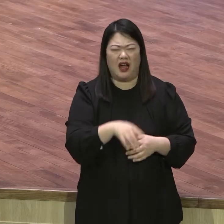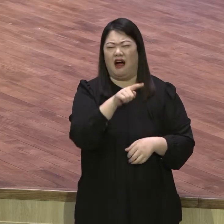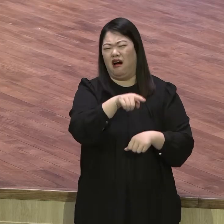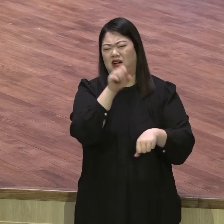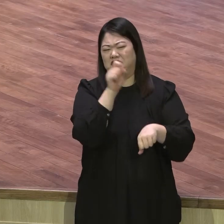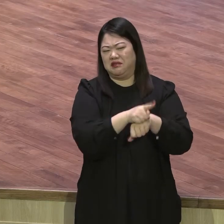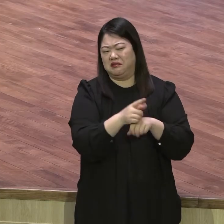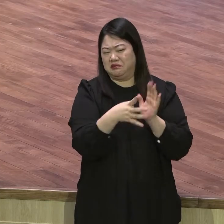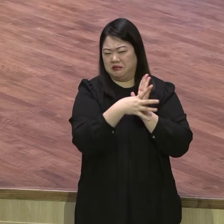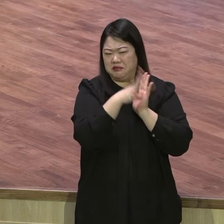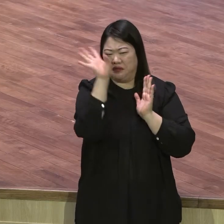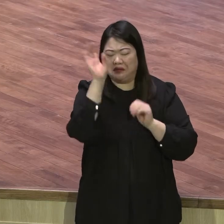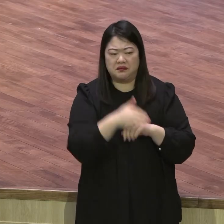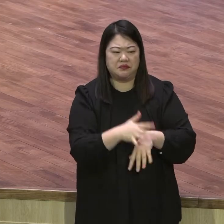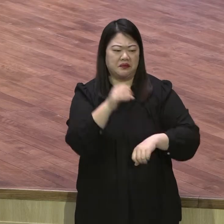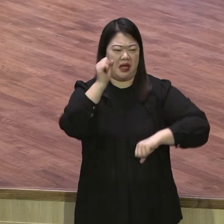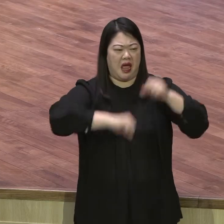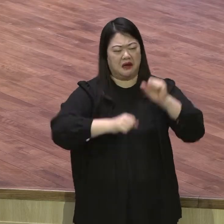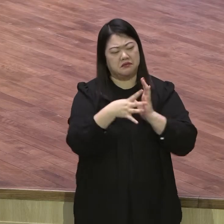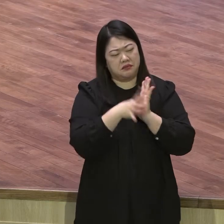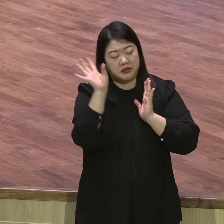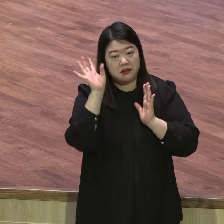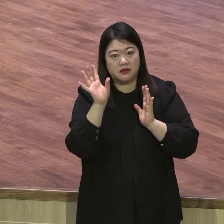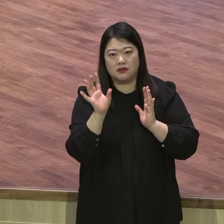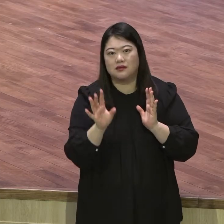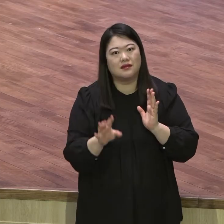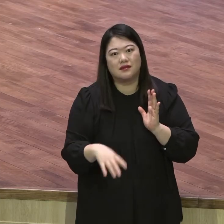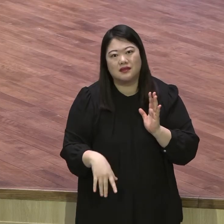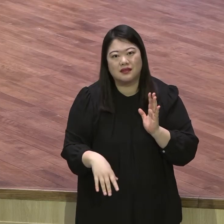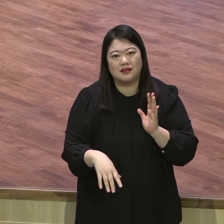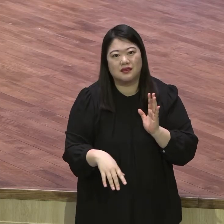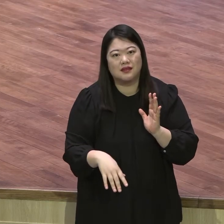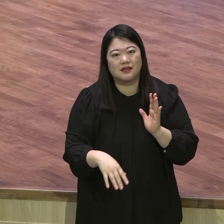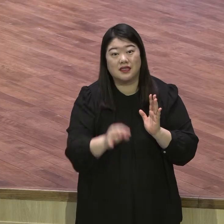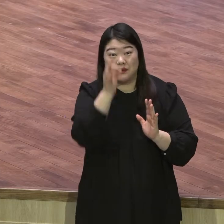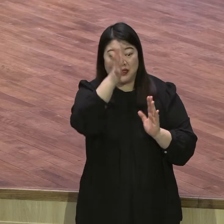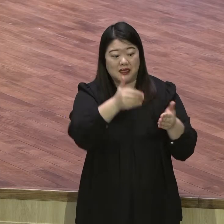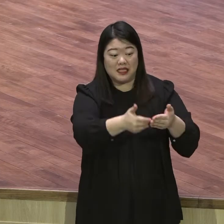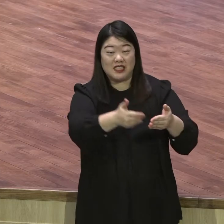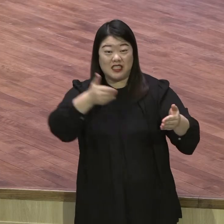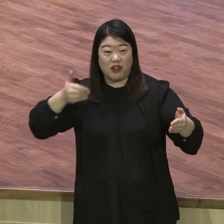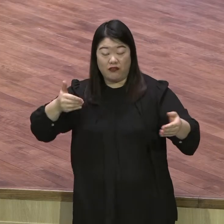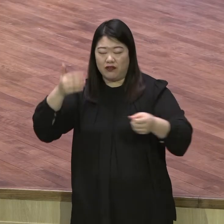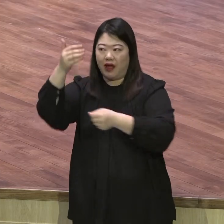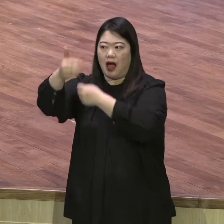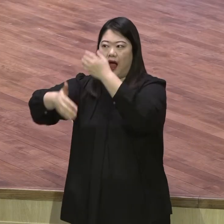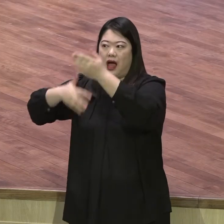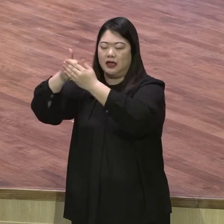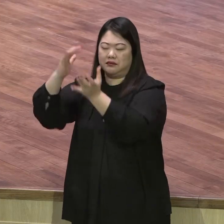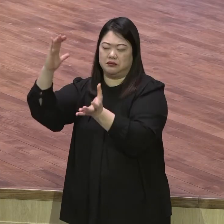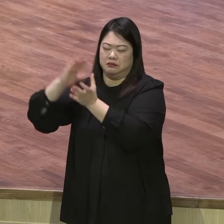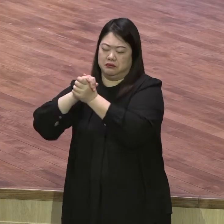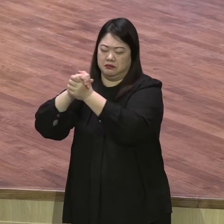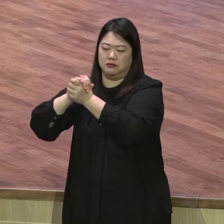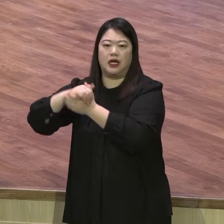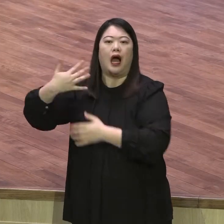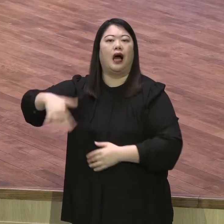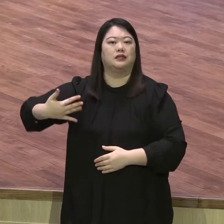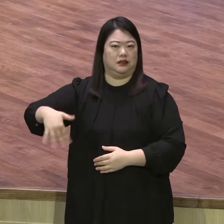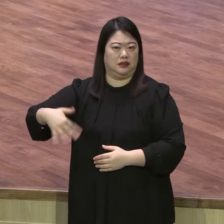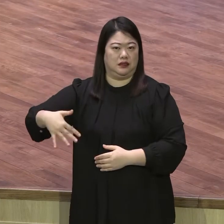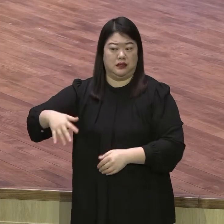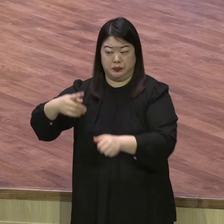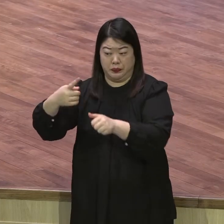그 아니에요. 제일 중요한 거는 그 사람이 하나님과의 관계가 화목하지 않아서 그래요. 하나님과의